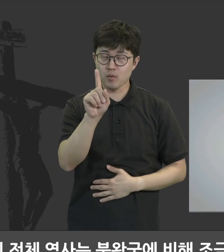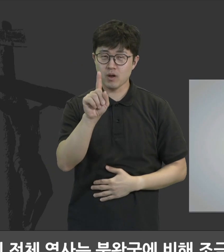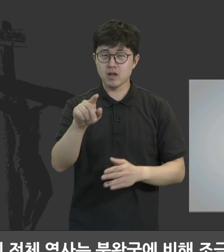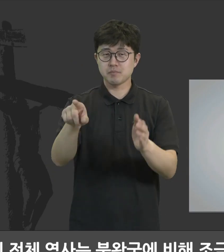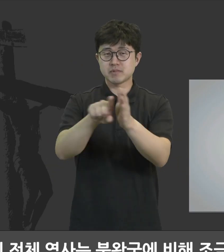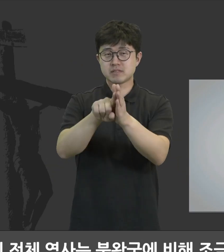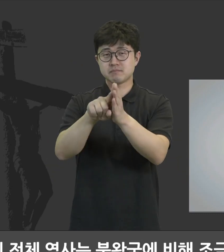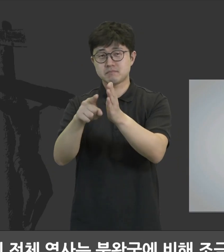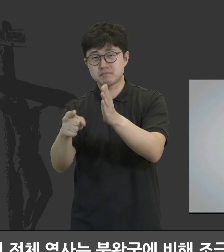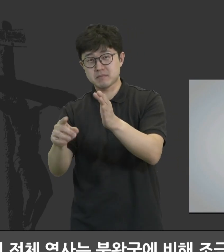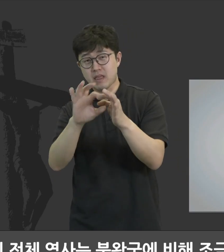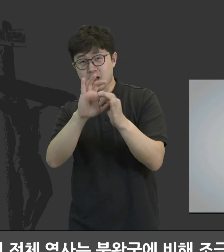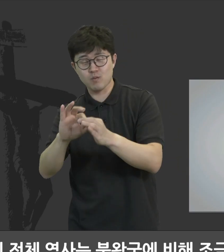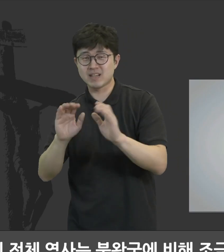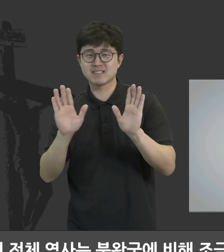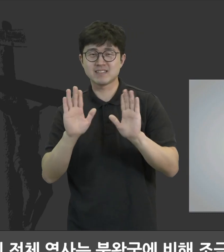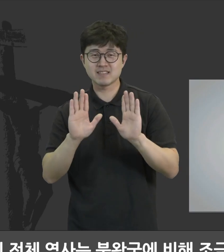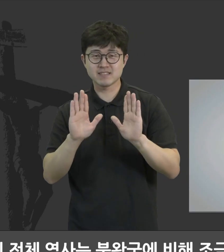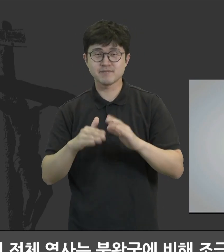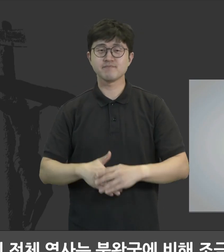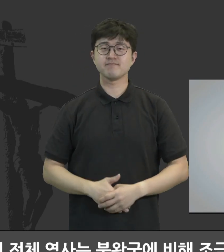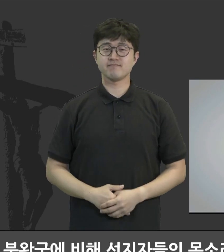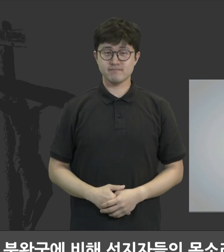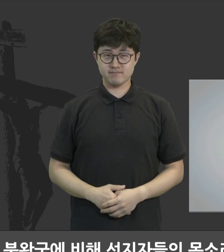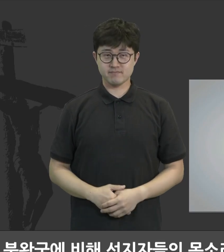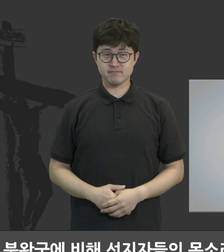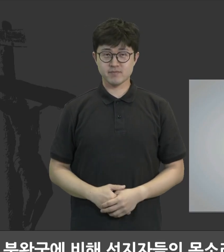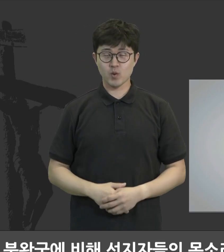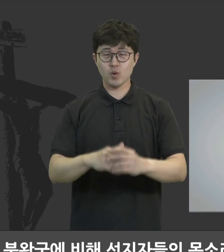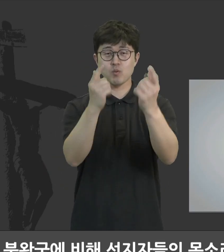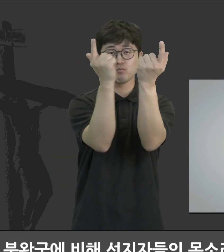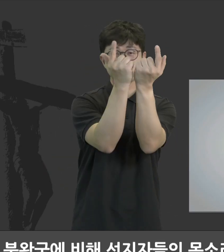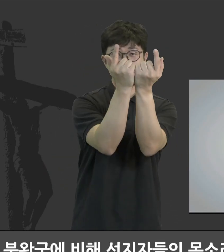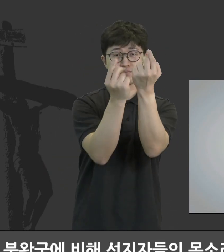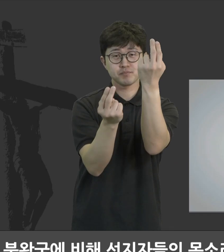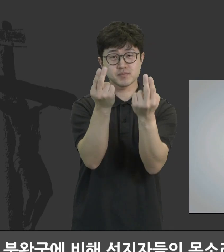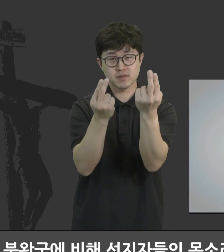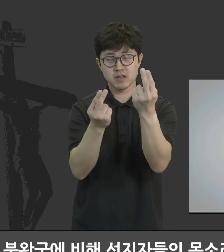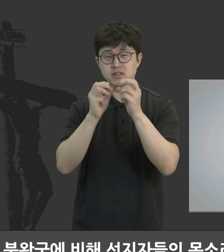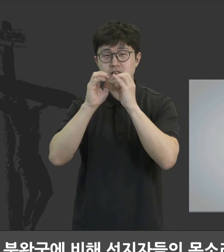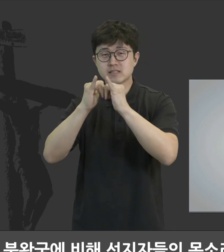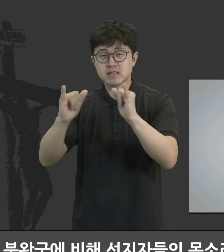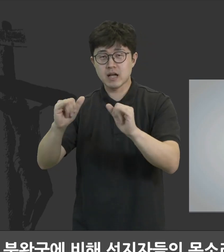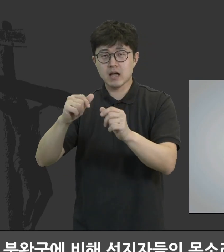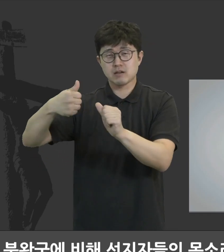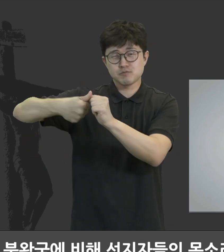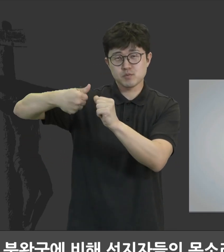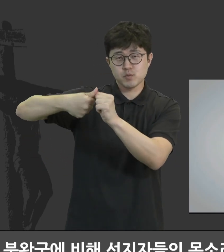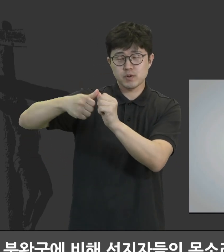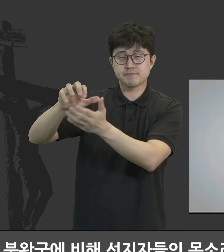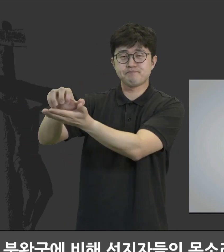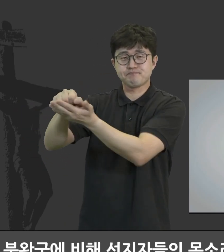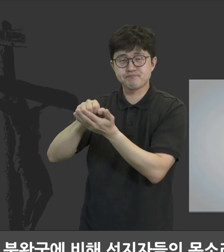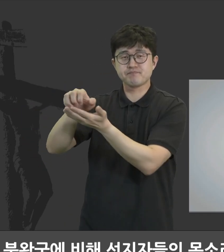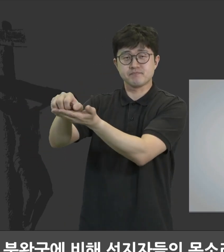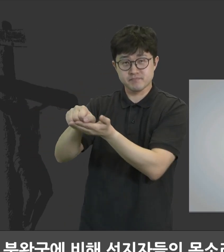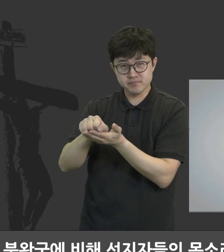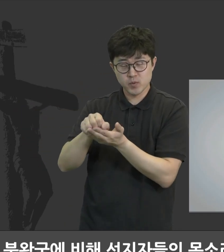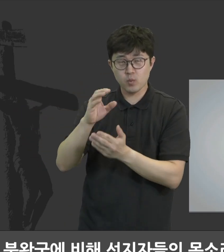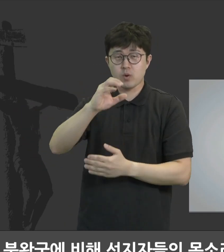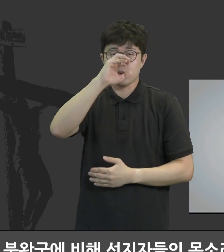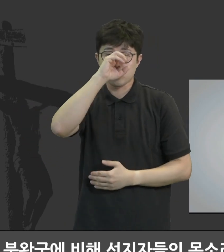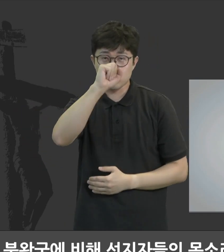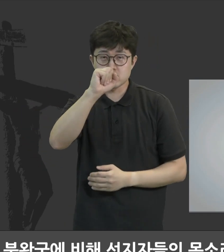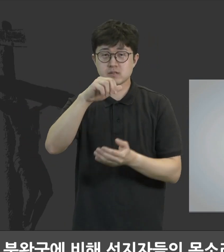있었습니다. 적어도 지속적인 배교의 역사는 아니었고 북왕국에 비해 선지자들의 목소리를 잘